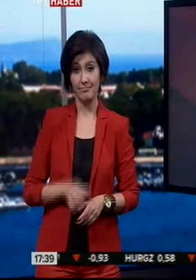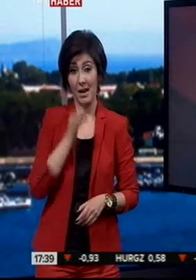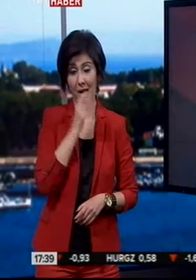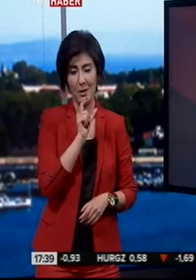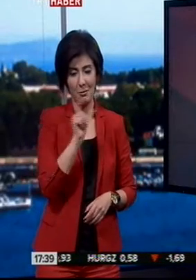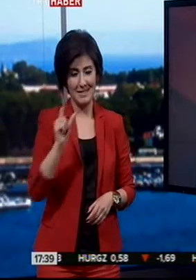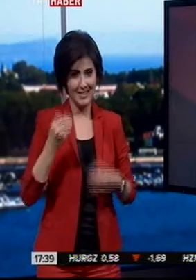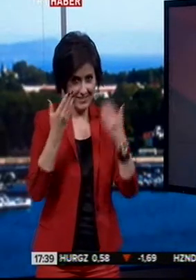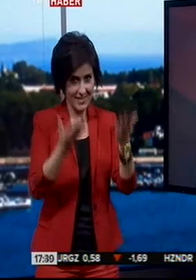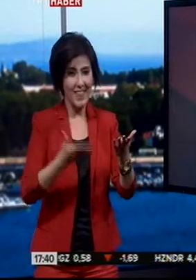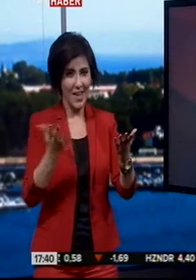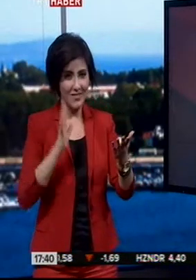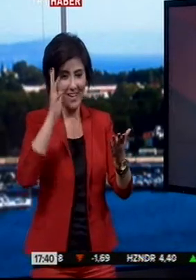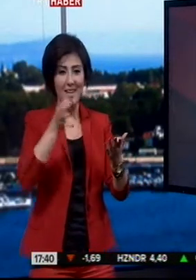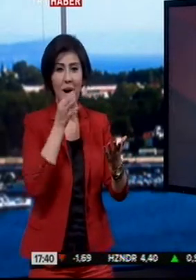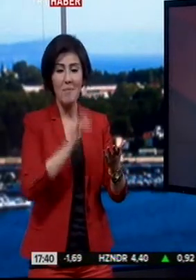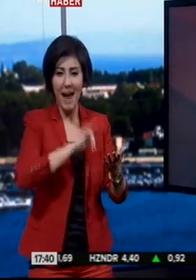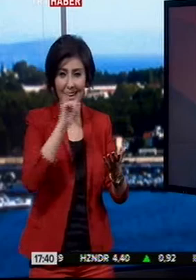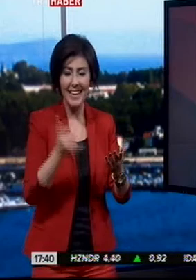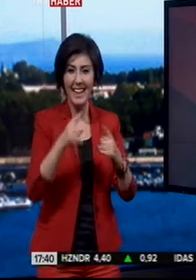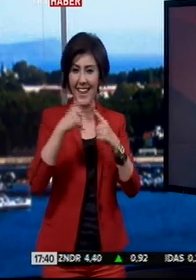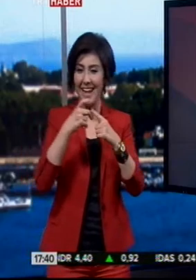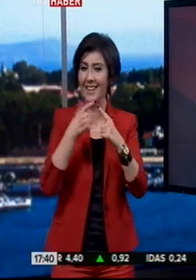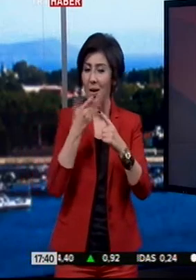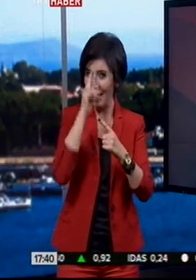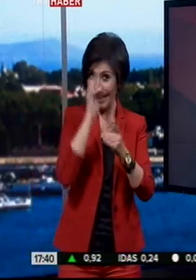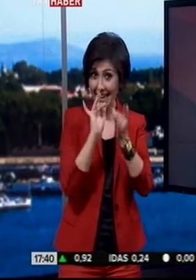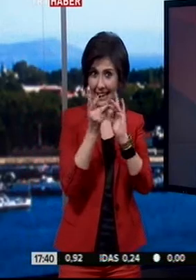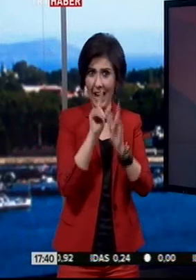Haber özetlerini verdik. Daha fazla haber ve ayrıntı TRT Haber'in internet, Twitter ve